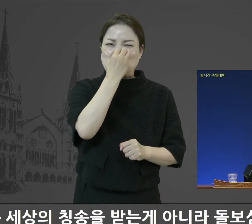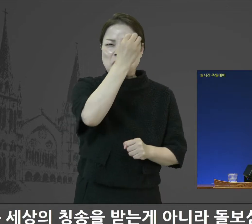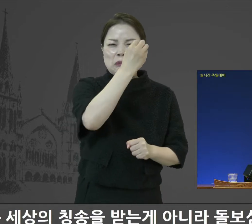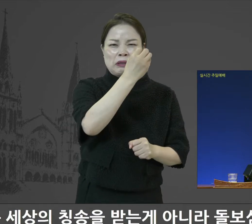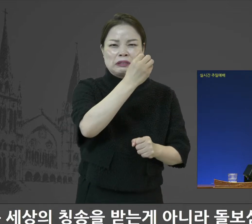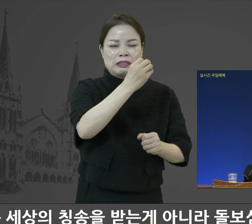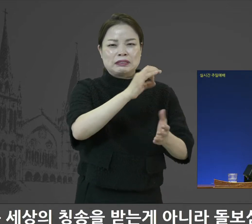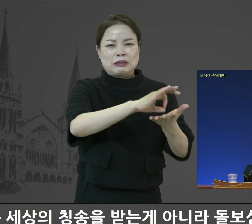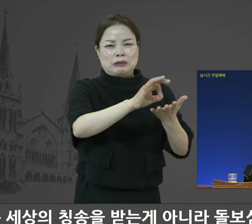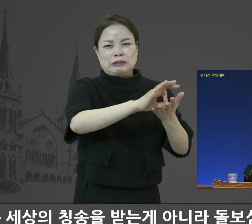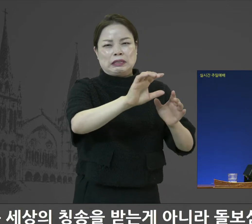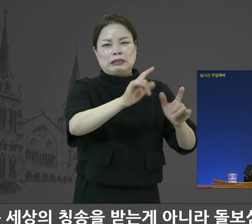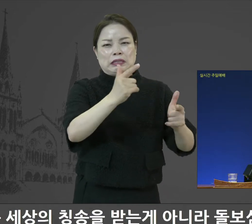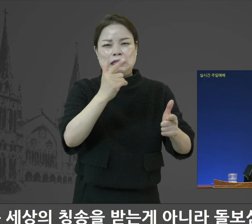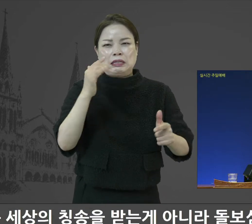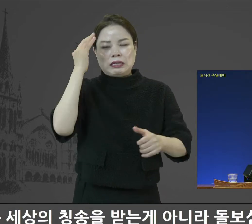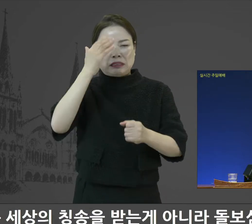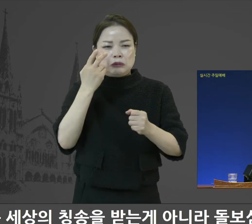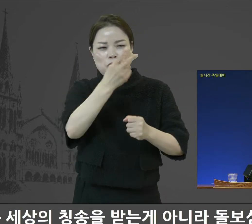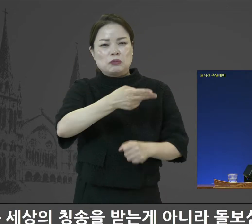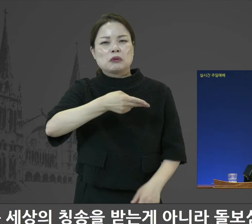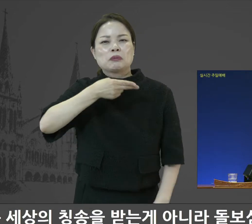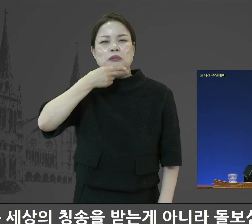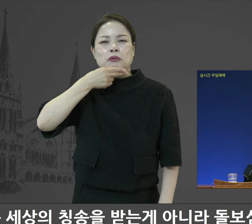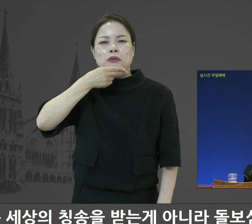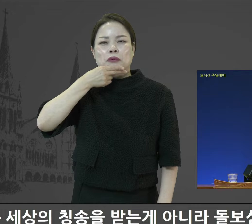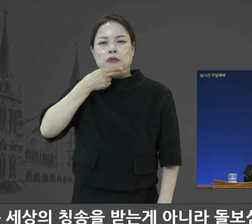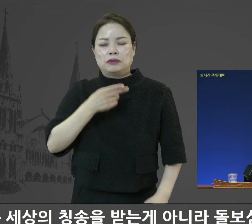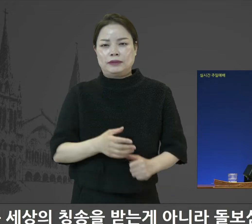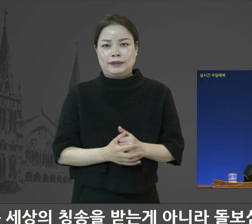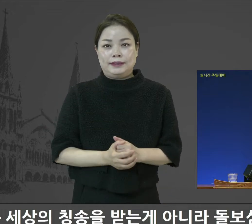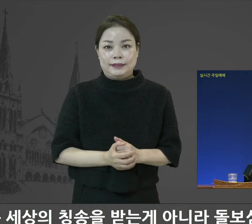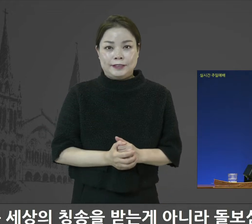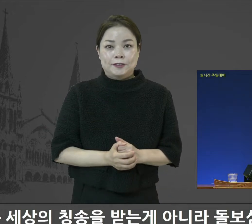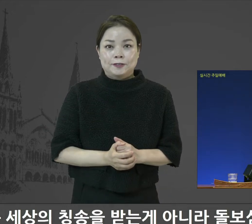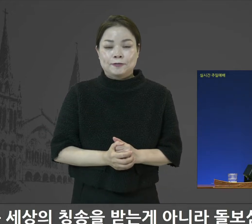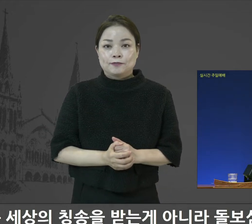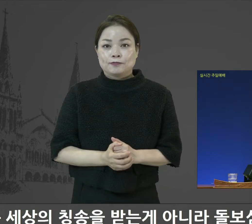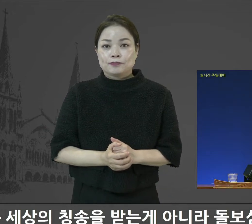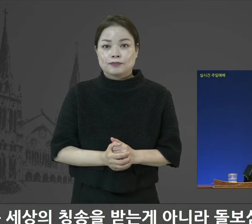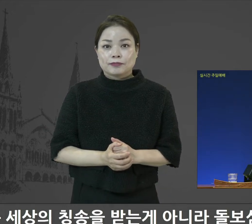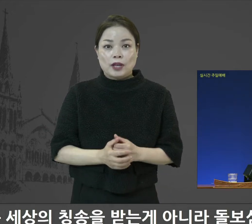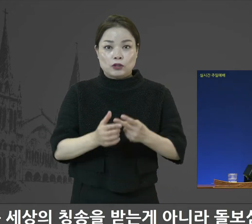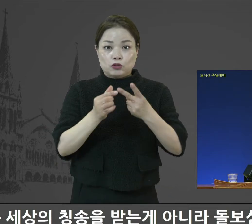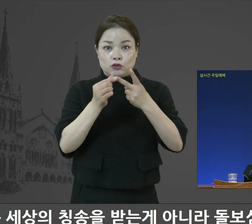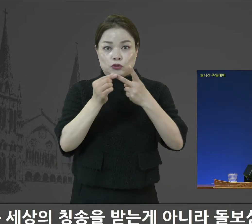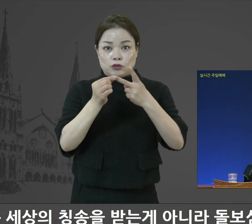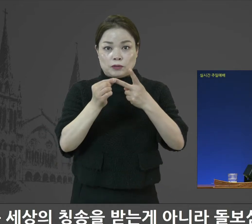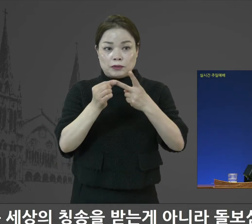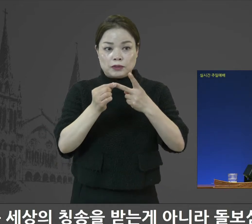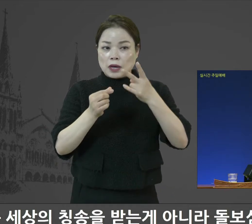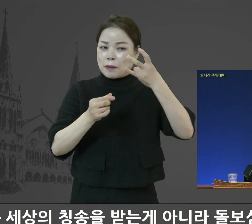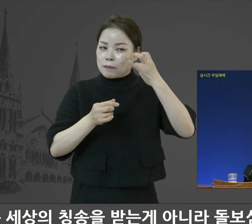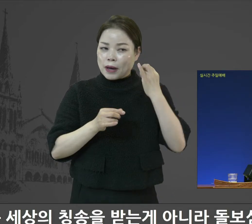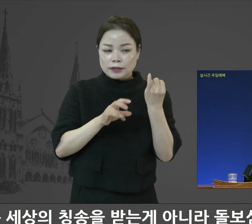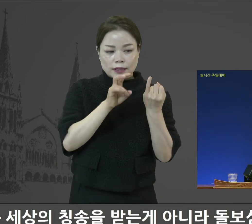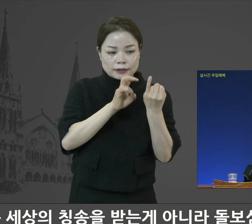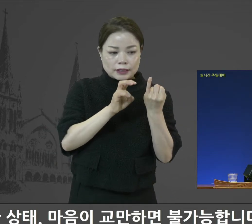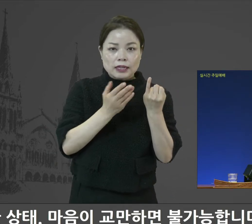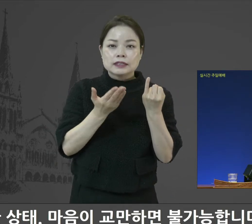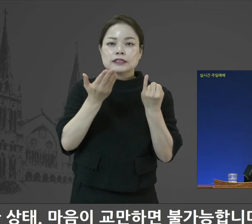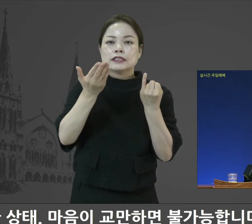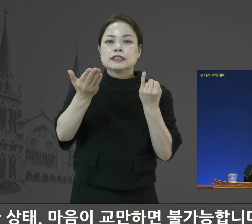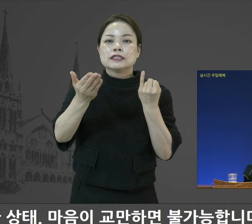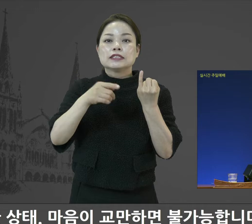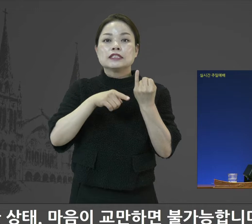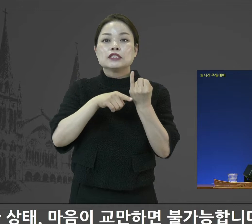자는 하나님의 돌보심을 받기 불가능하다라고 말씀드렸습니다. 저는 두 번째 마리아가 찬가를 올리는 이유가